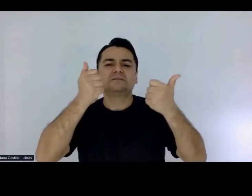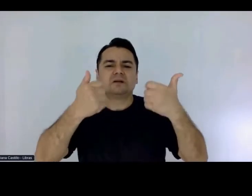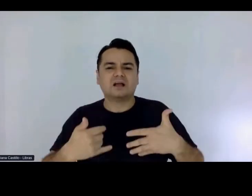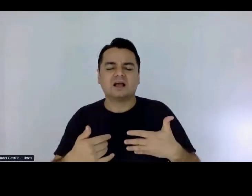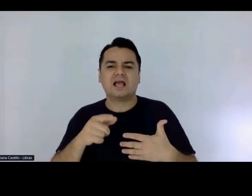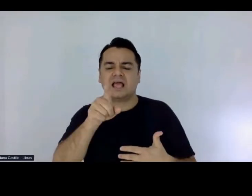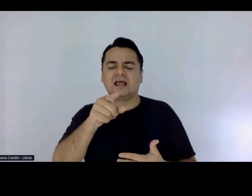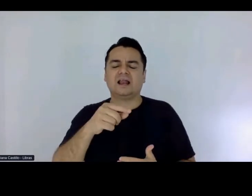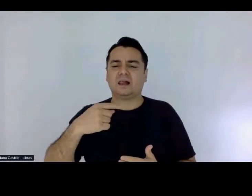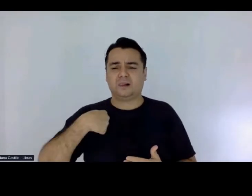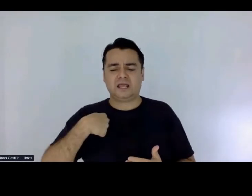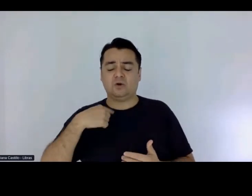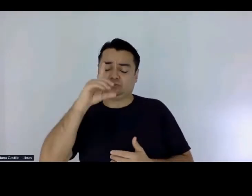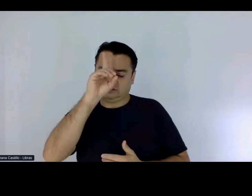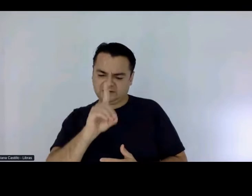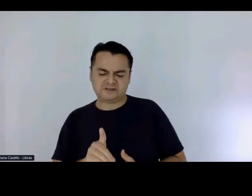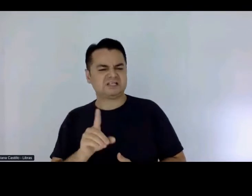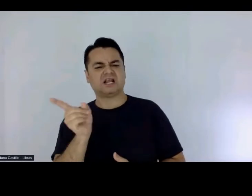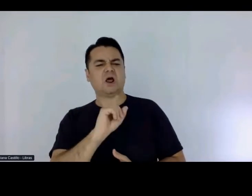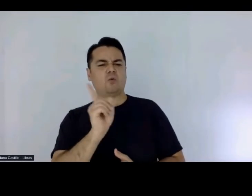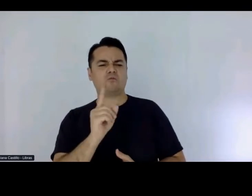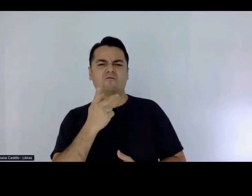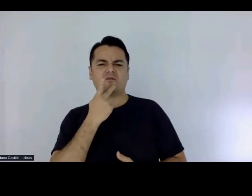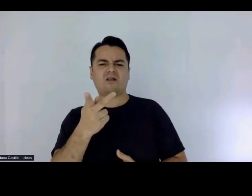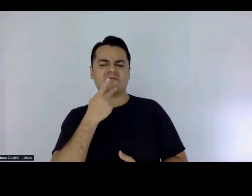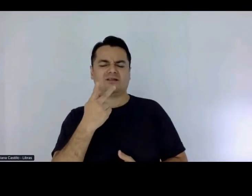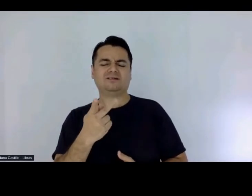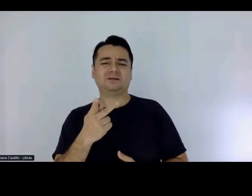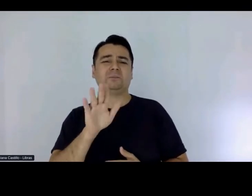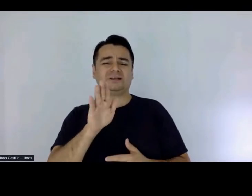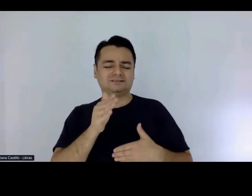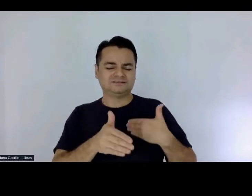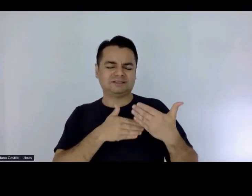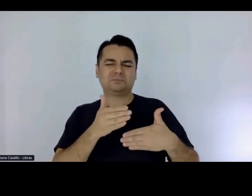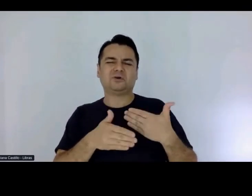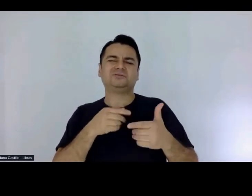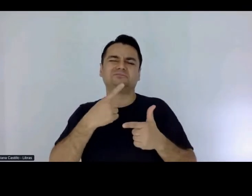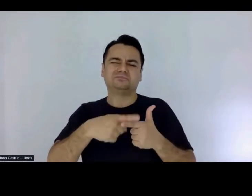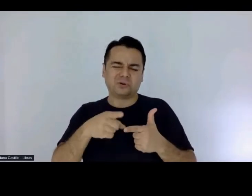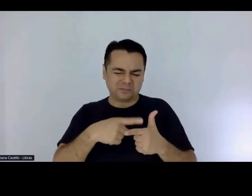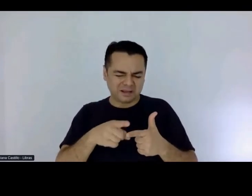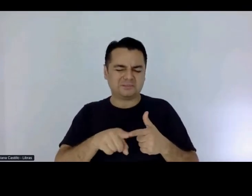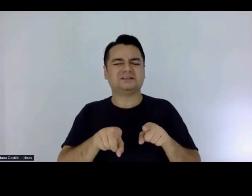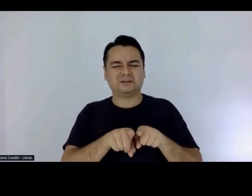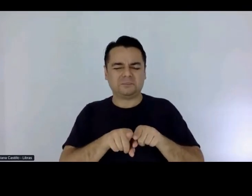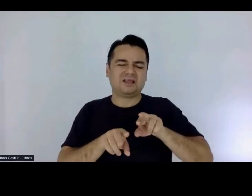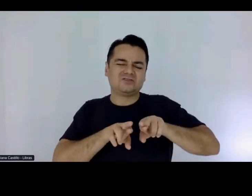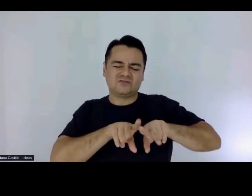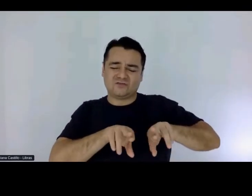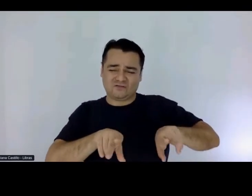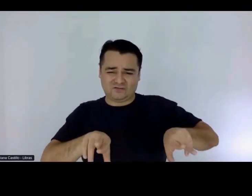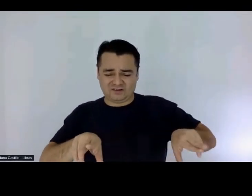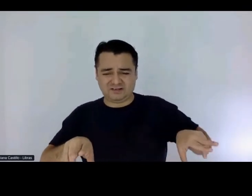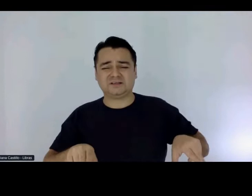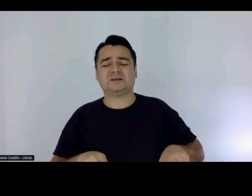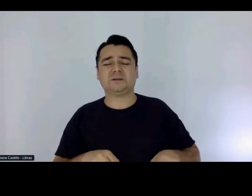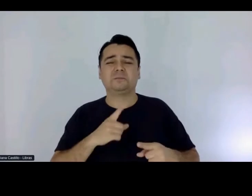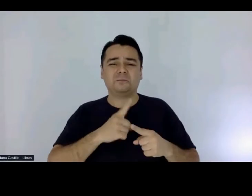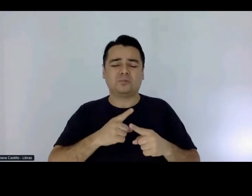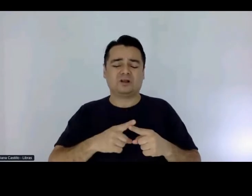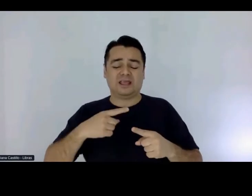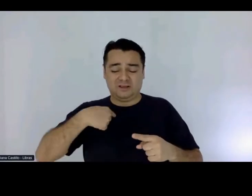uma pessoa com deficiência. E o pior, eu desenvolvi uma série de outras condições em torno de